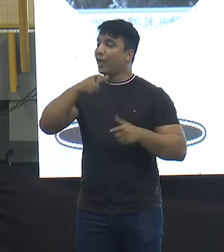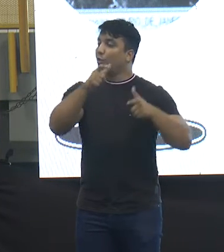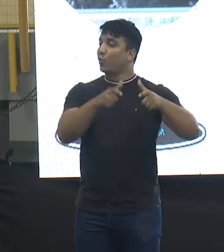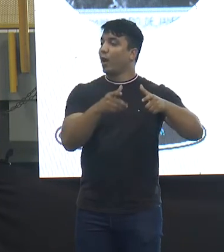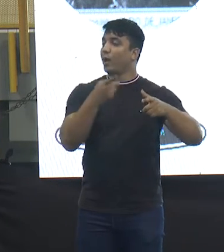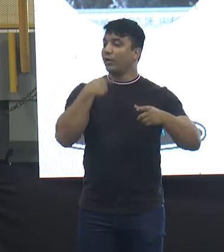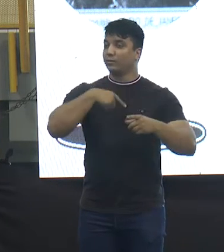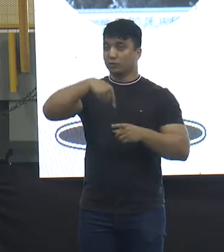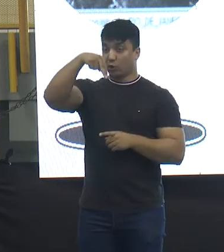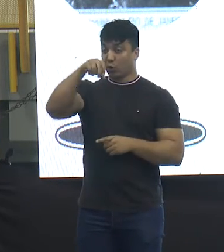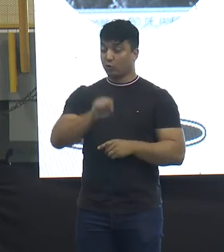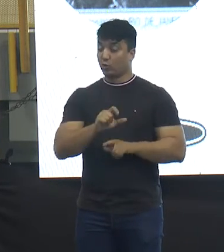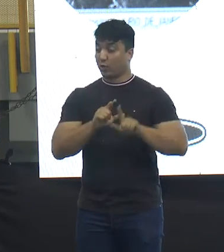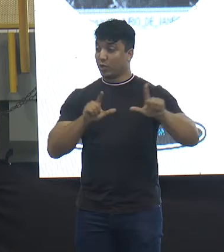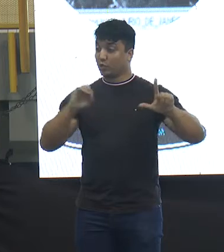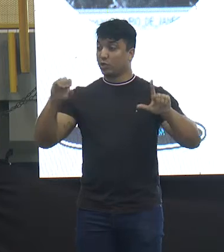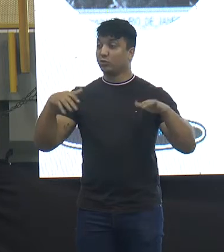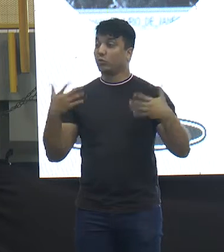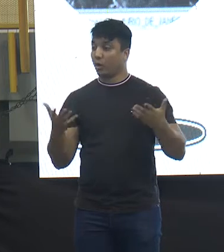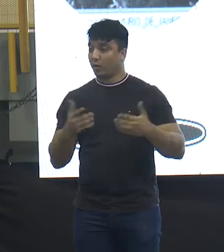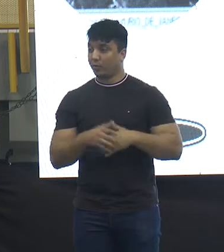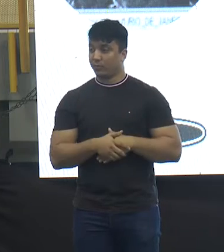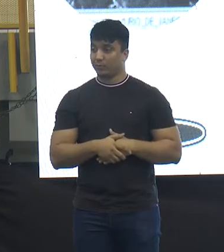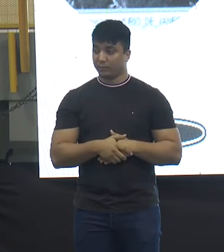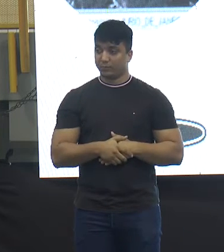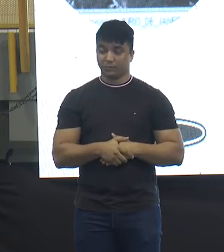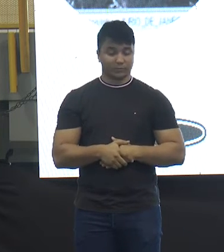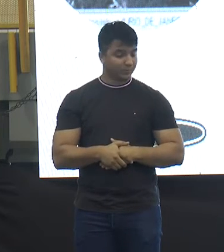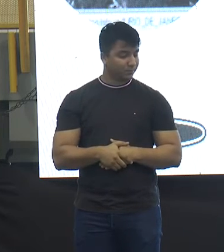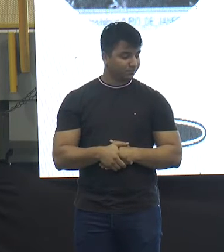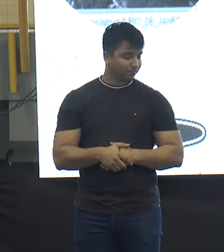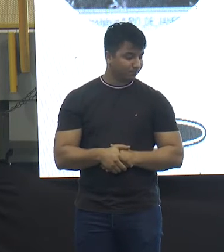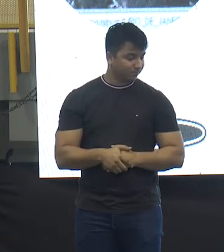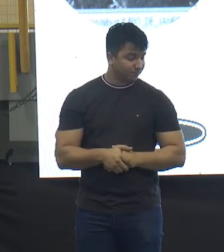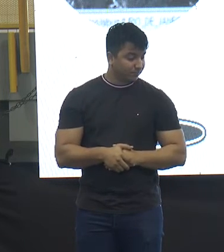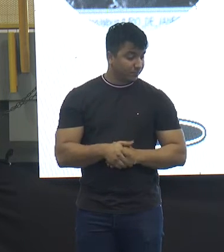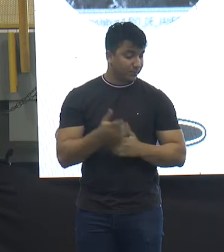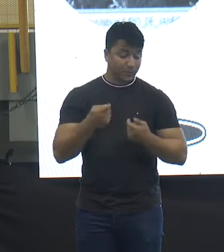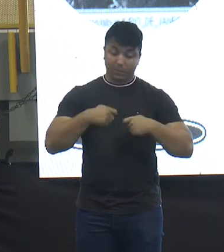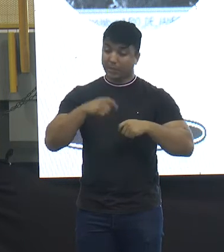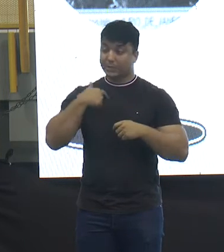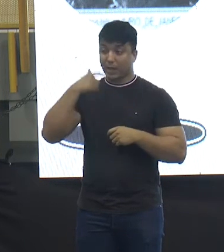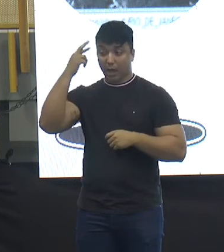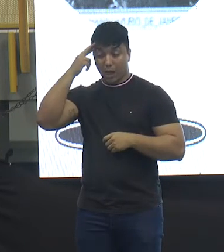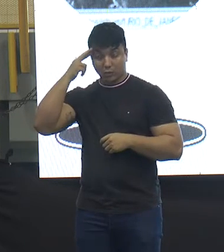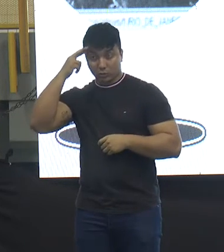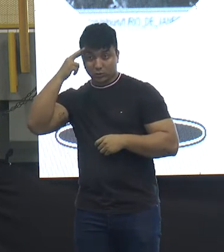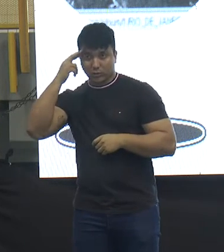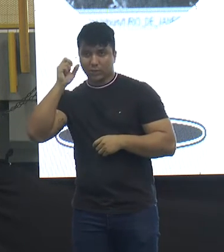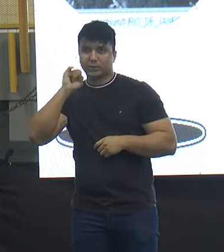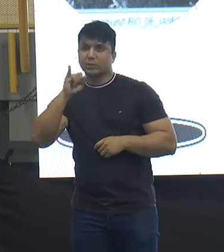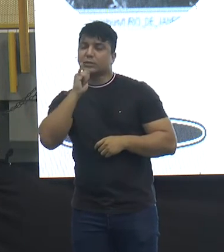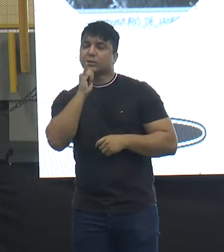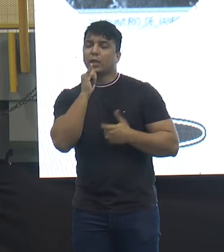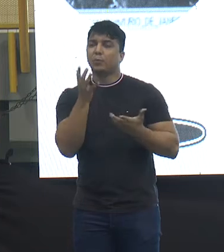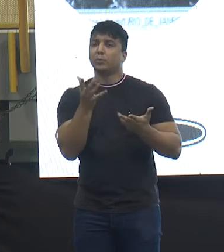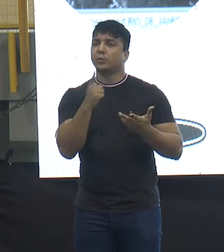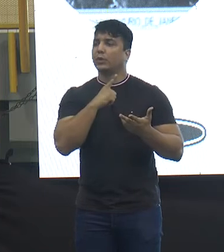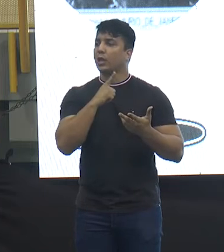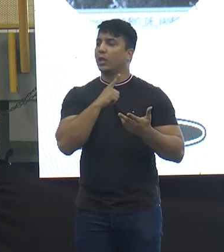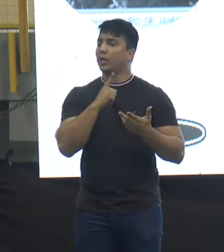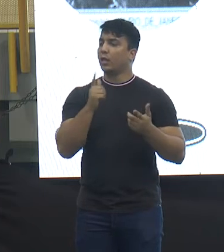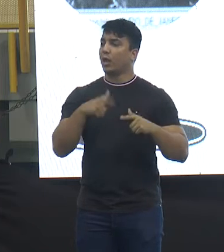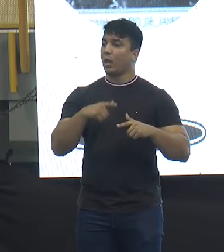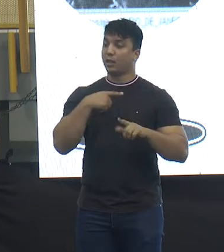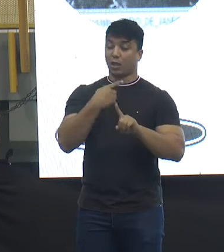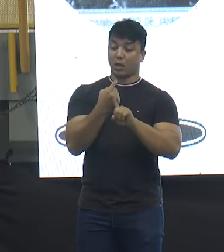assim. Então essa questão, ela trabalha um pouquinho, se raciocina, e se ele está afirmando que